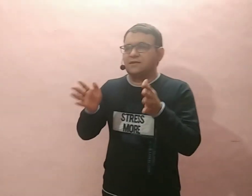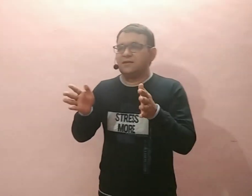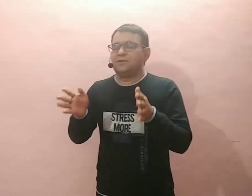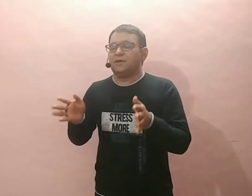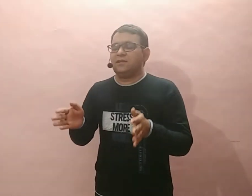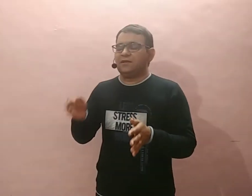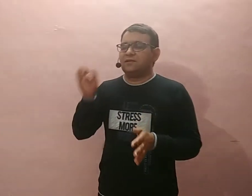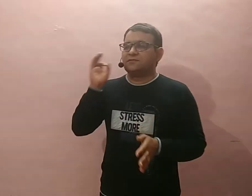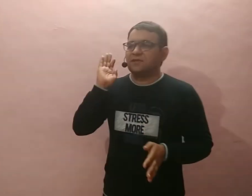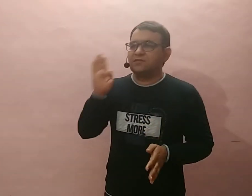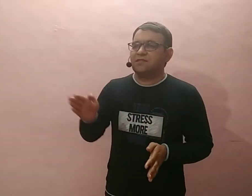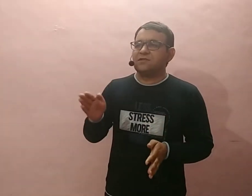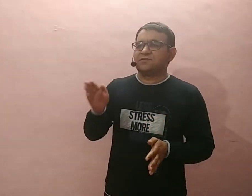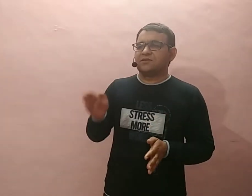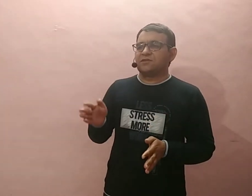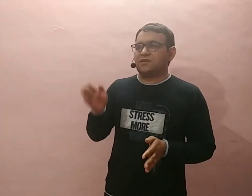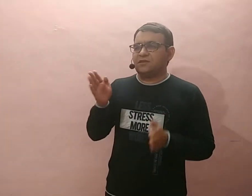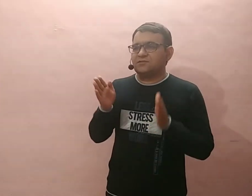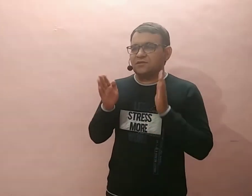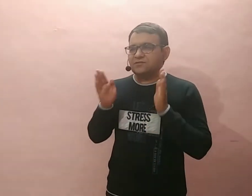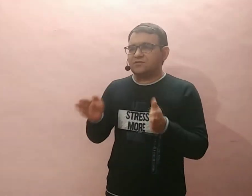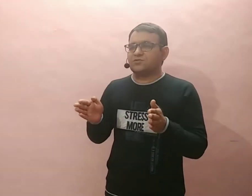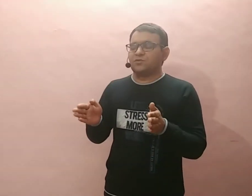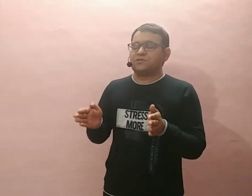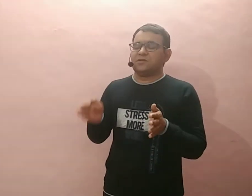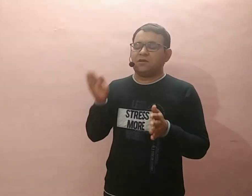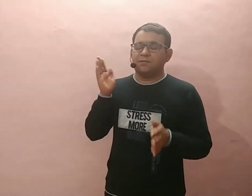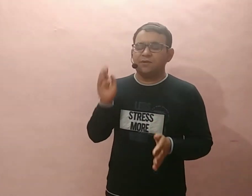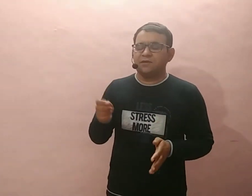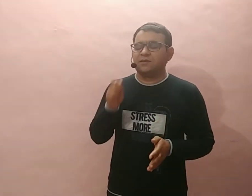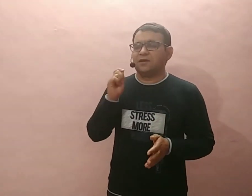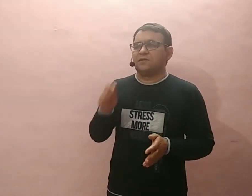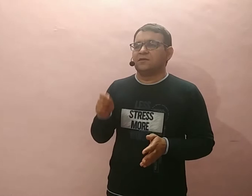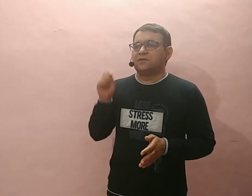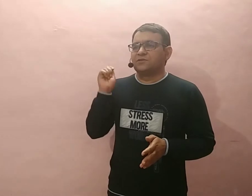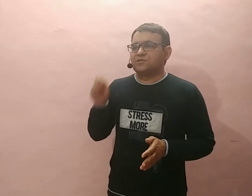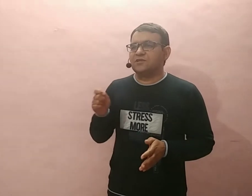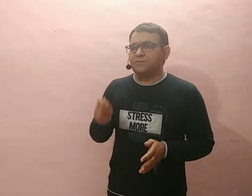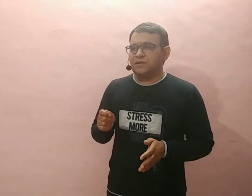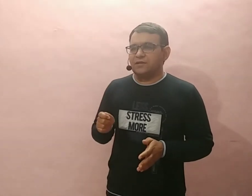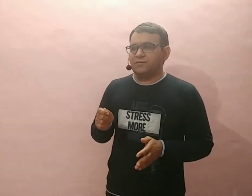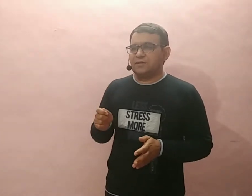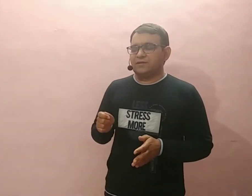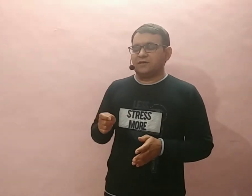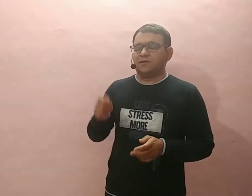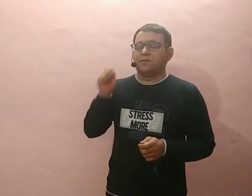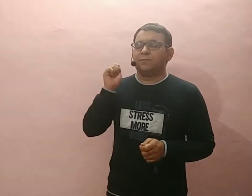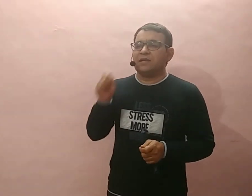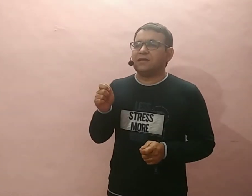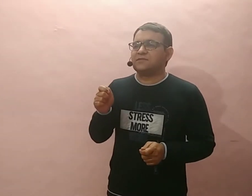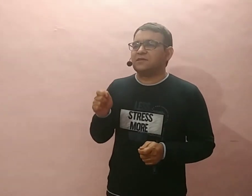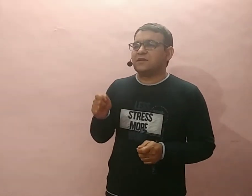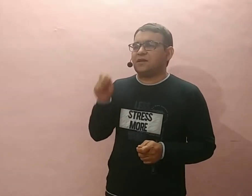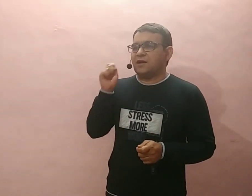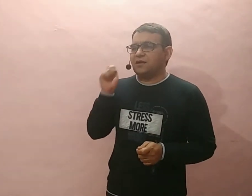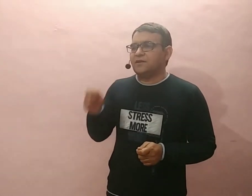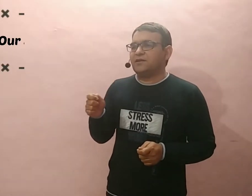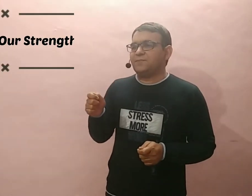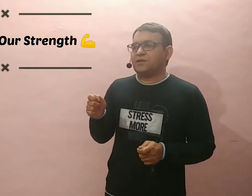करने वाले हैं सत्येंद्र सिंह की इस सक्सेस स्टोरी से हमें क्या सीख मिलने वाली है। पहला सीख है